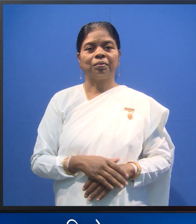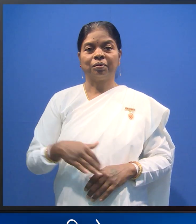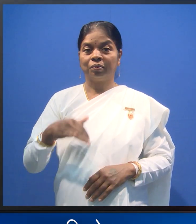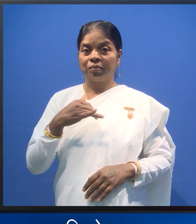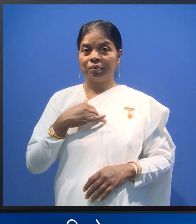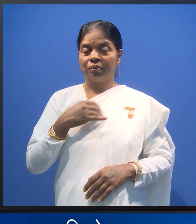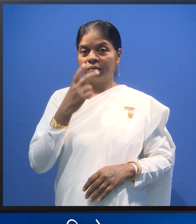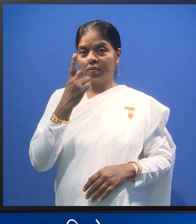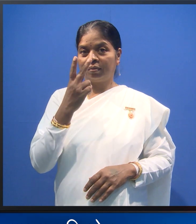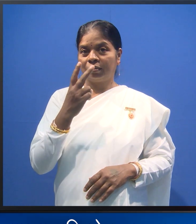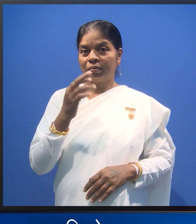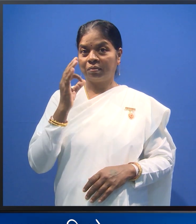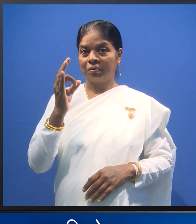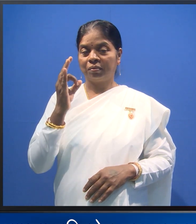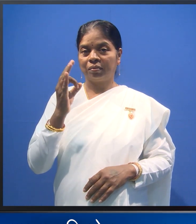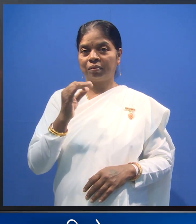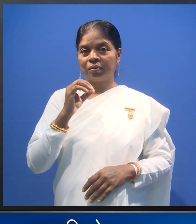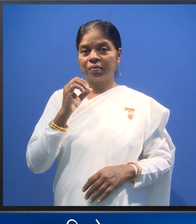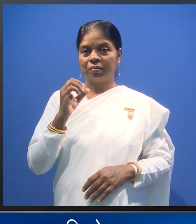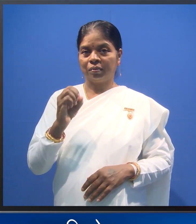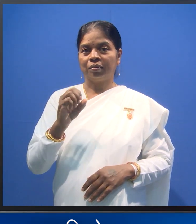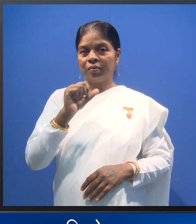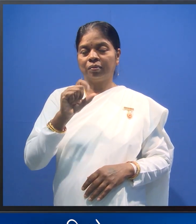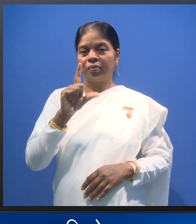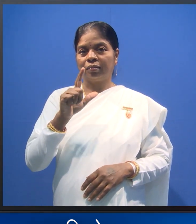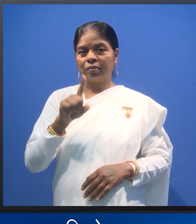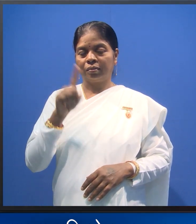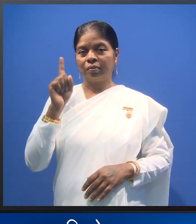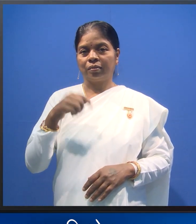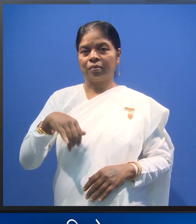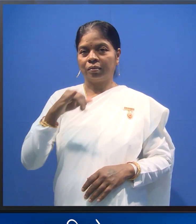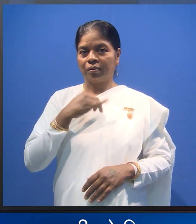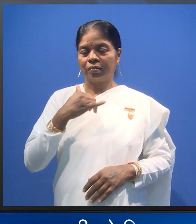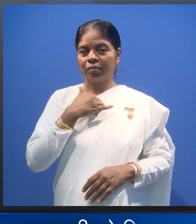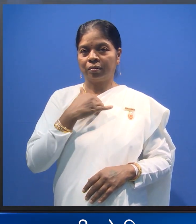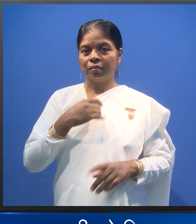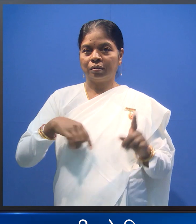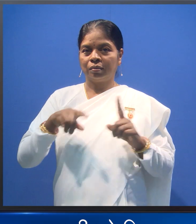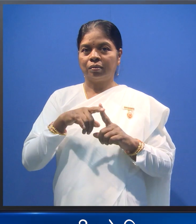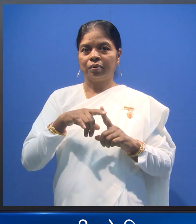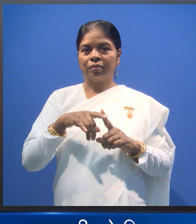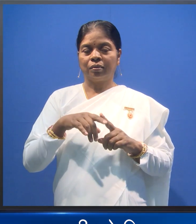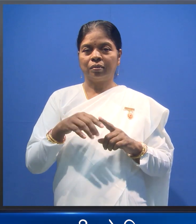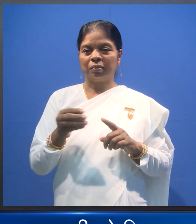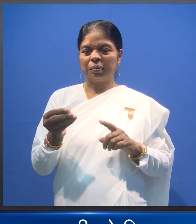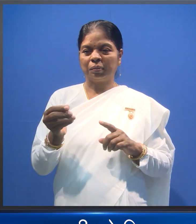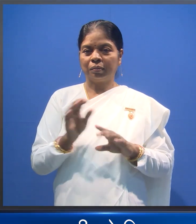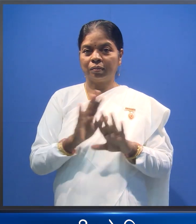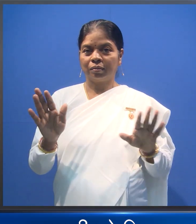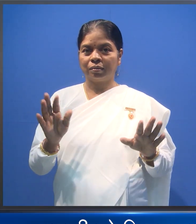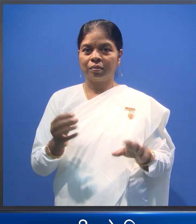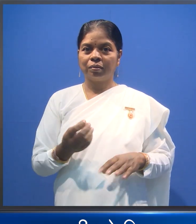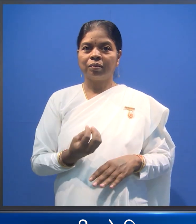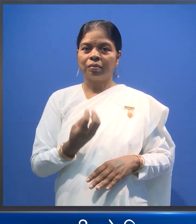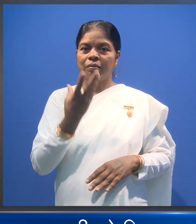आपला दृष्टिकोन जर सकारात्मक असेल तर आपल्याला सगळीकडे चिखल नाही तर